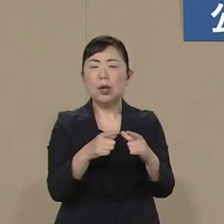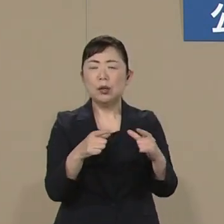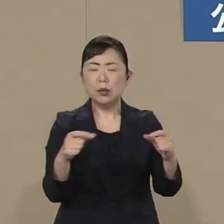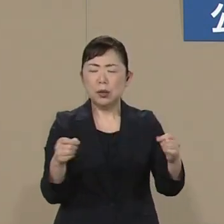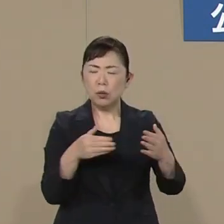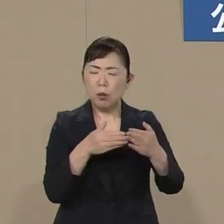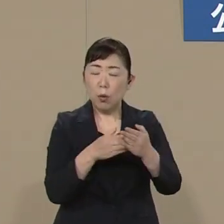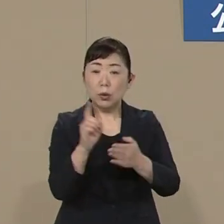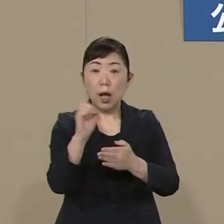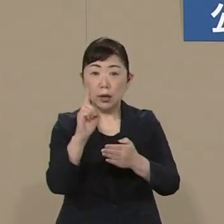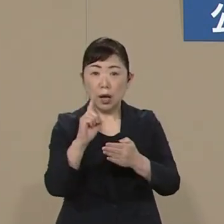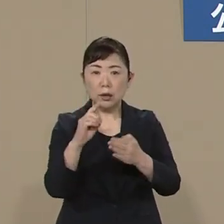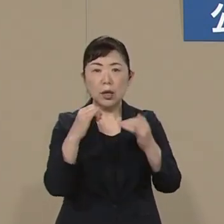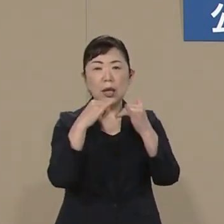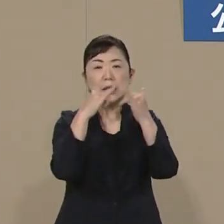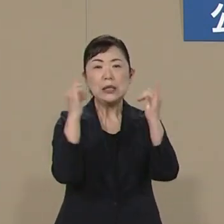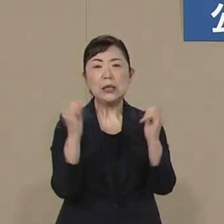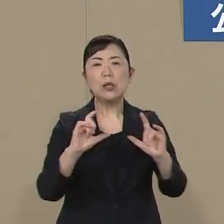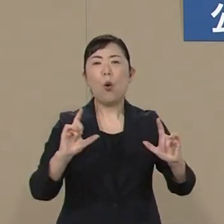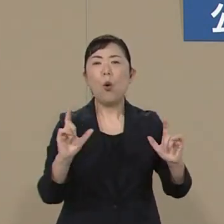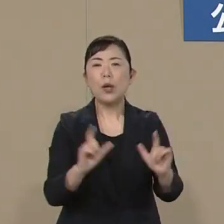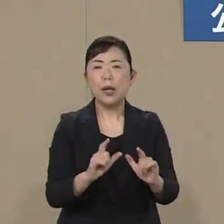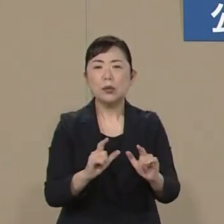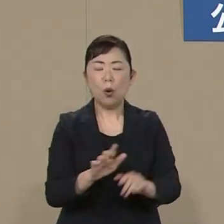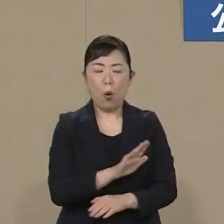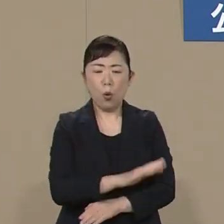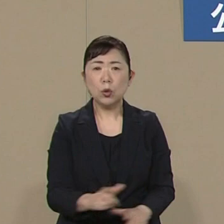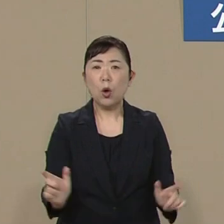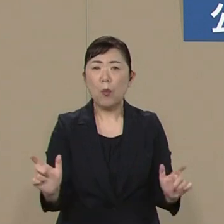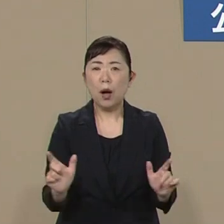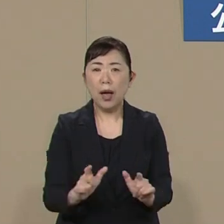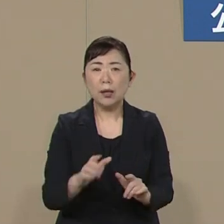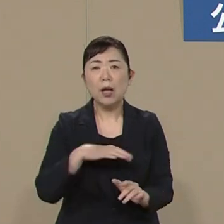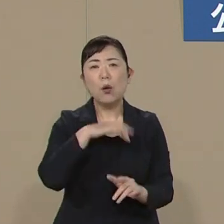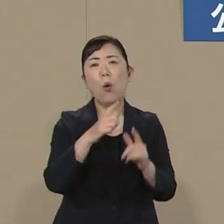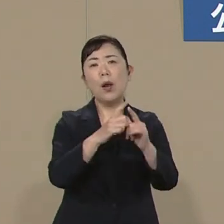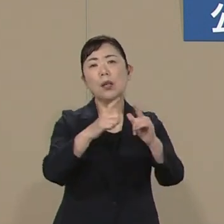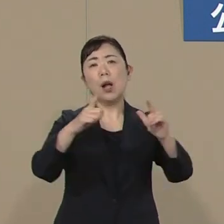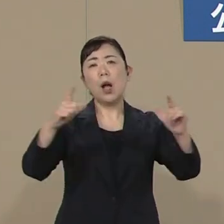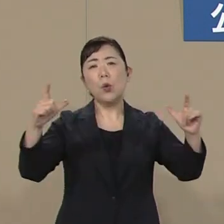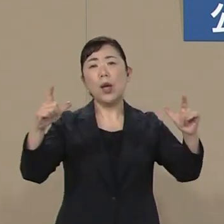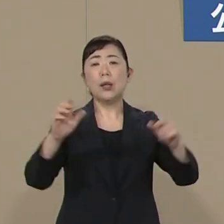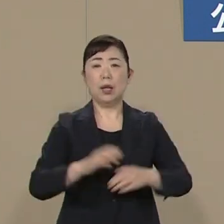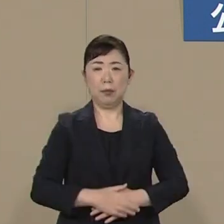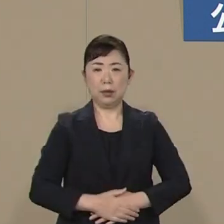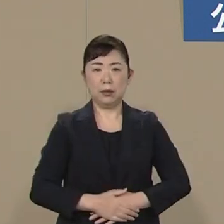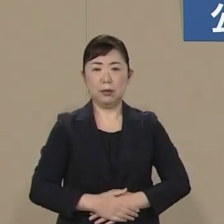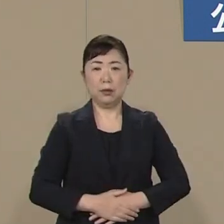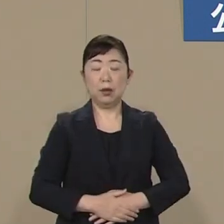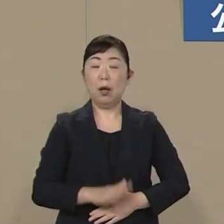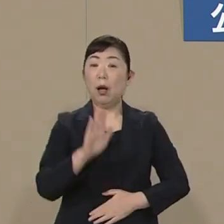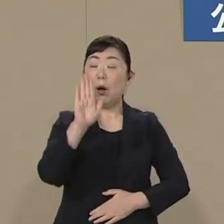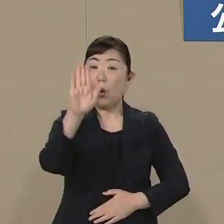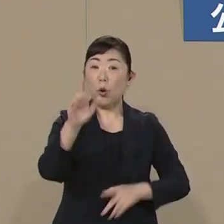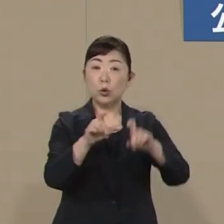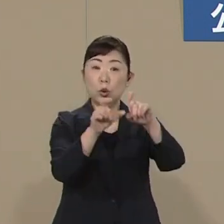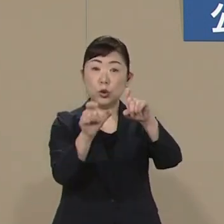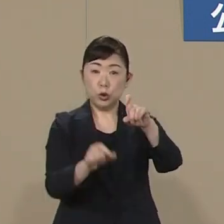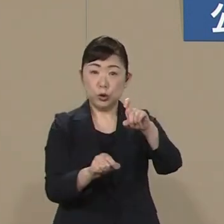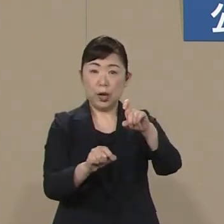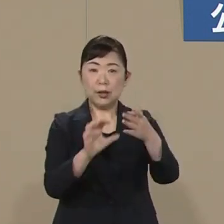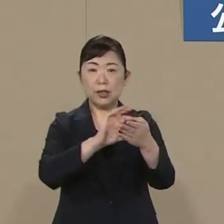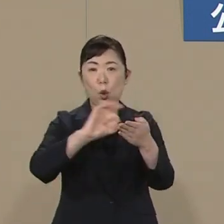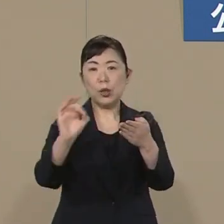日本は深刻な人口減少少子高齢化に直面していますこの10月に